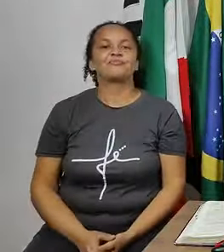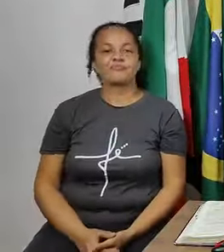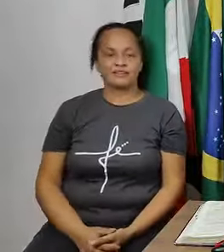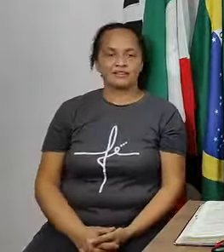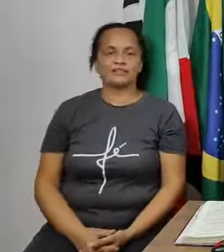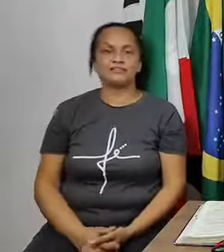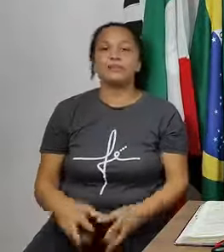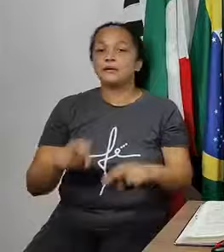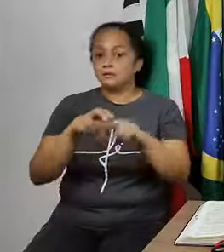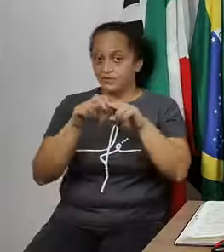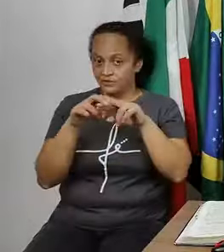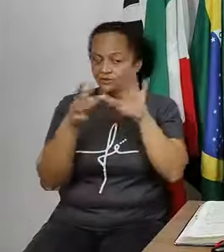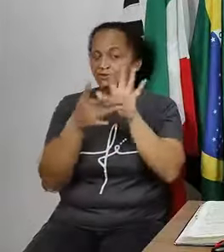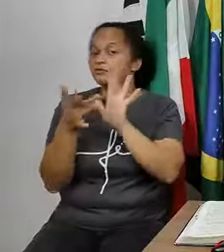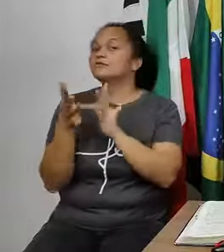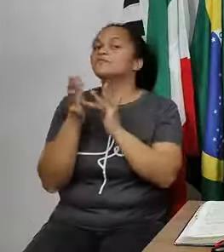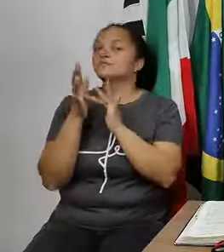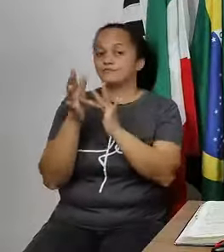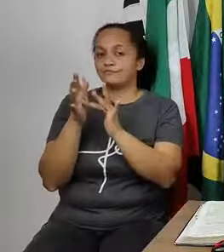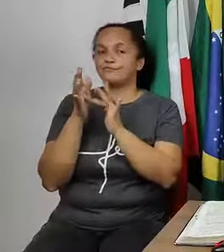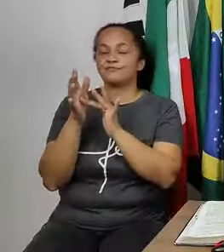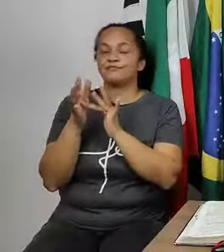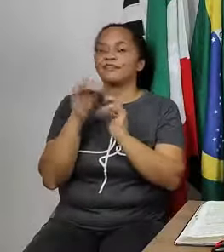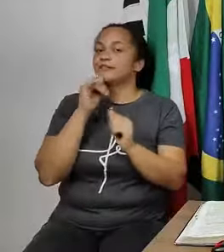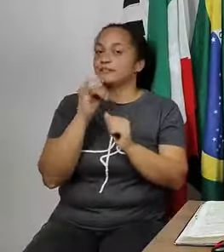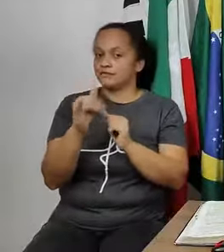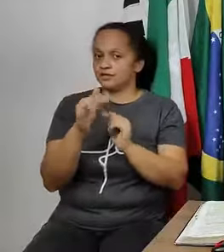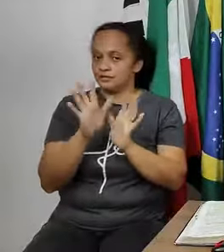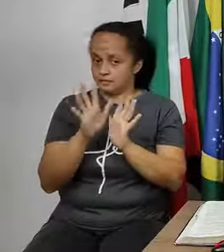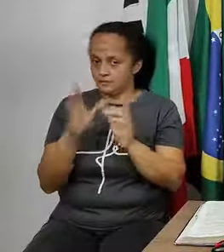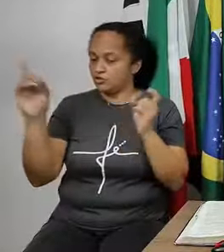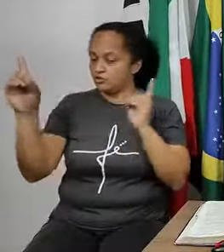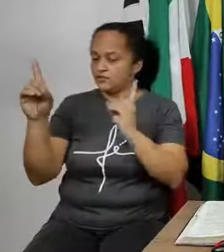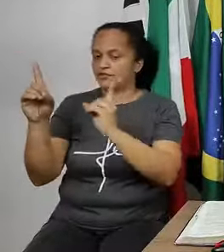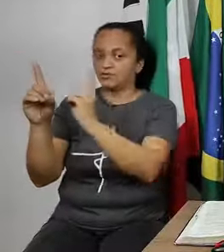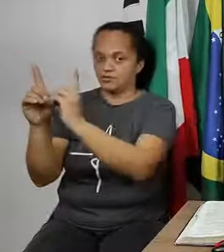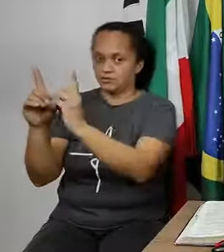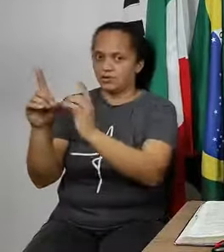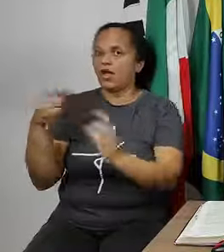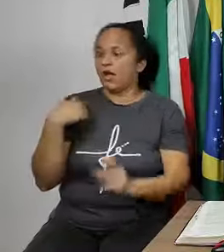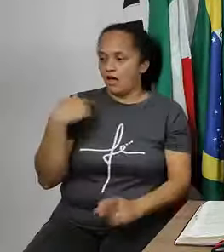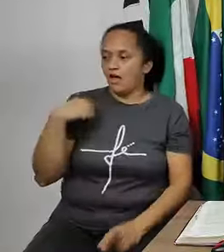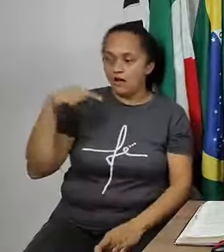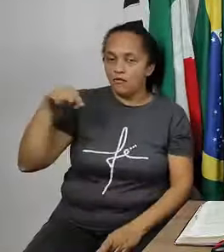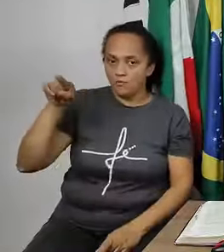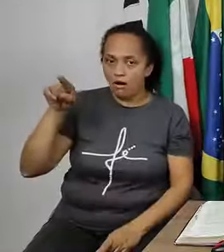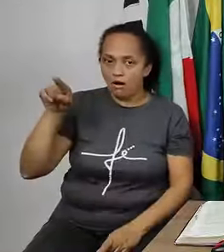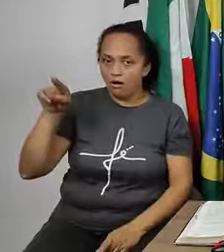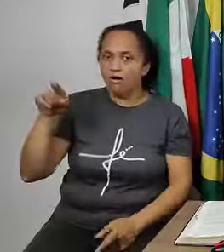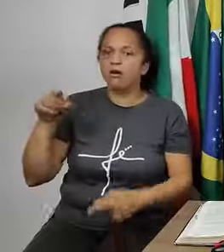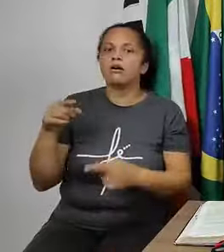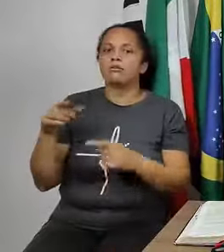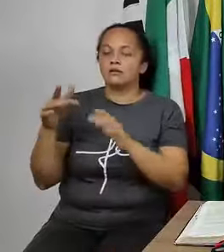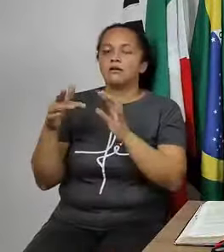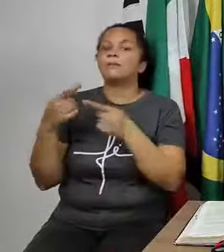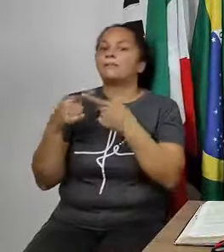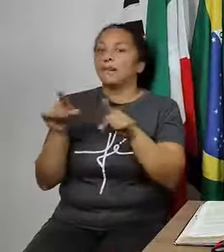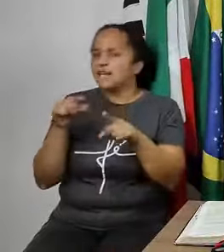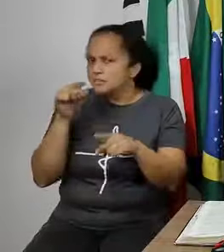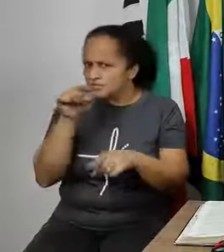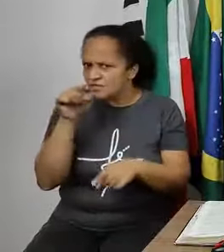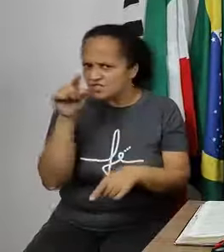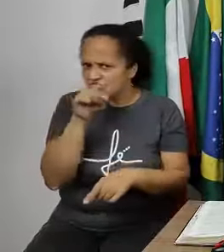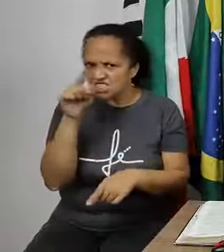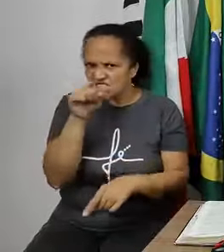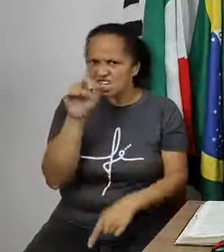Deus. Por isso que Jesus, ele disse para os discípulos, eu vou, mas eu não vou deixar vocês órfãos. Eu